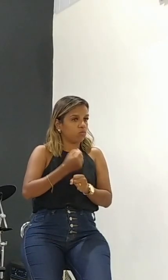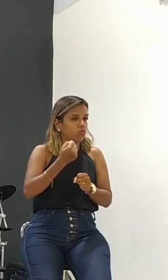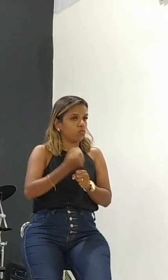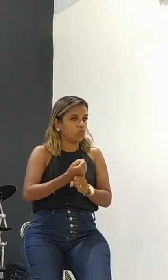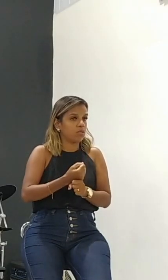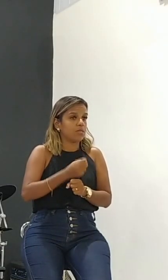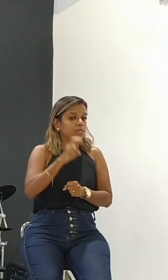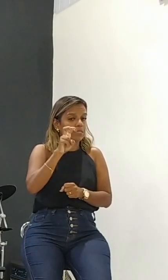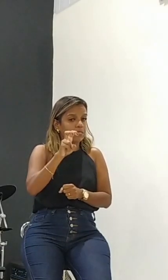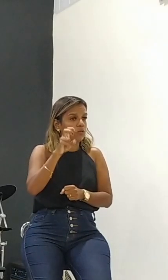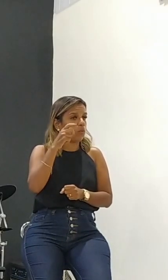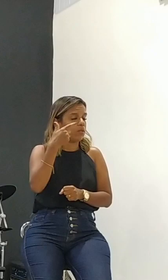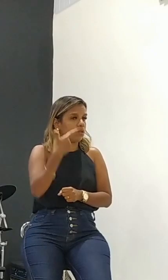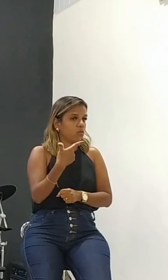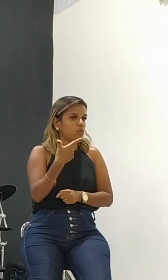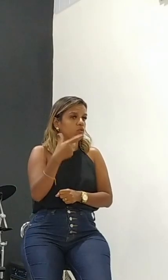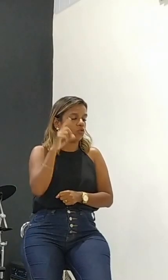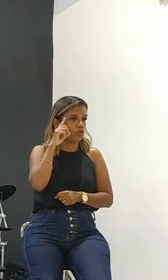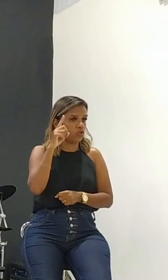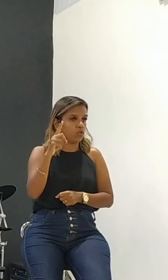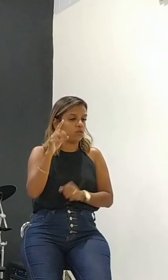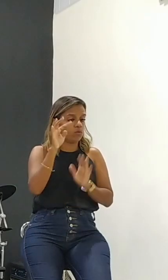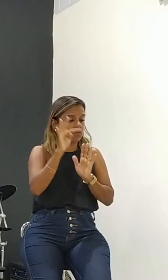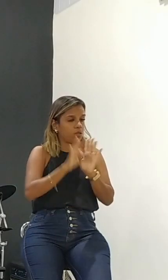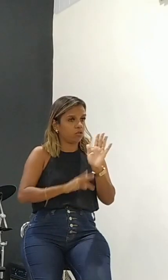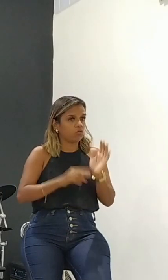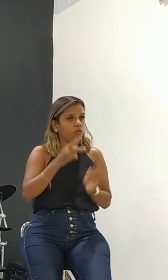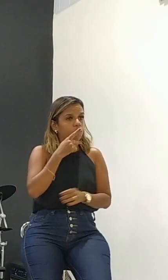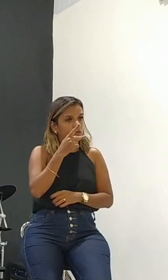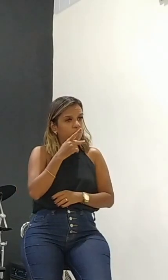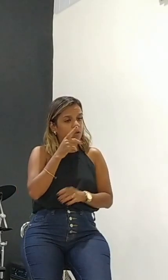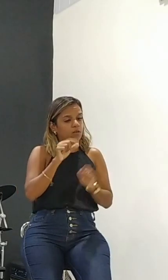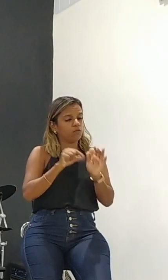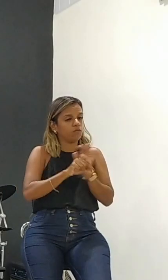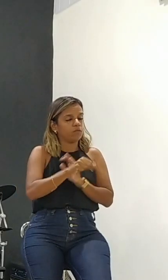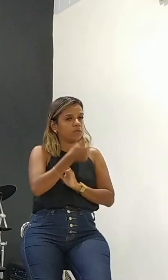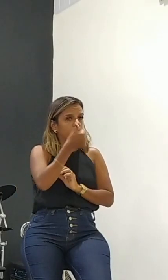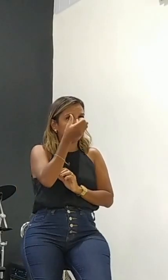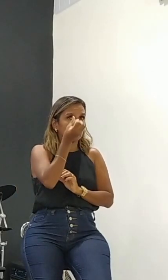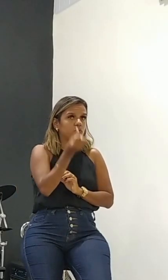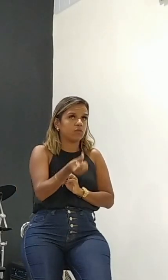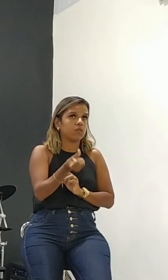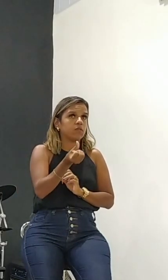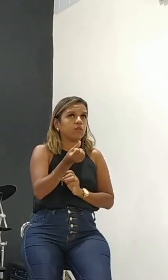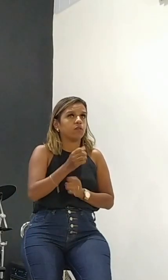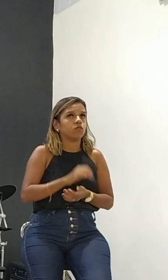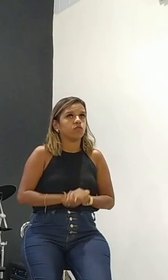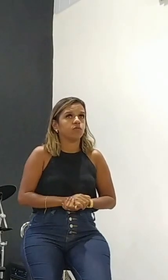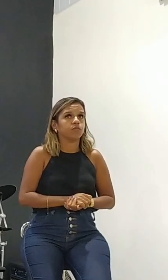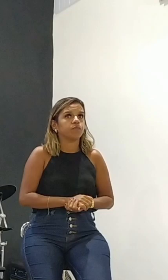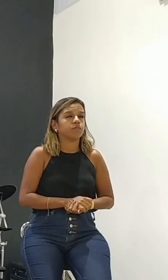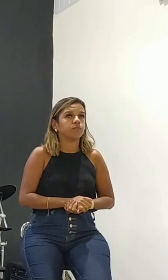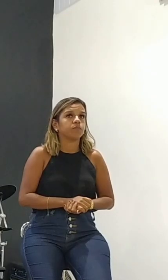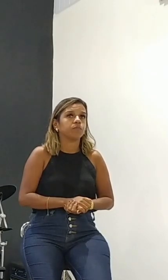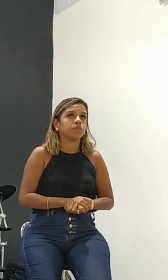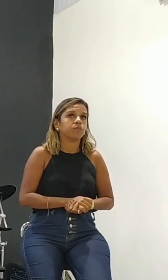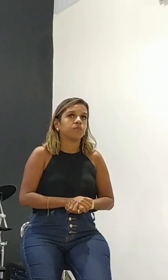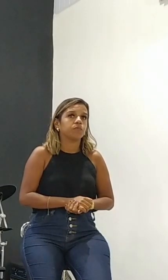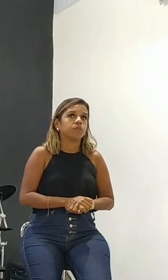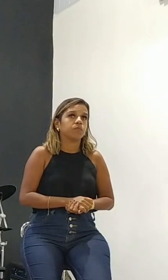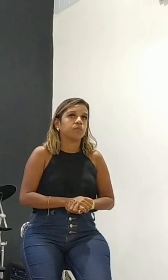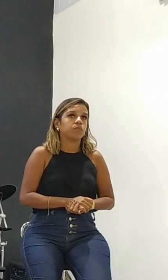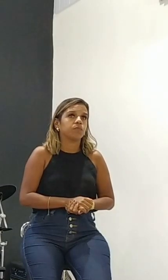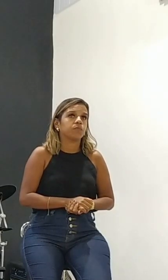em 52 dias. E diz o texto, no versículo de número 16, na última parte, diz que